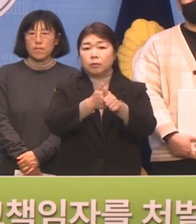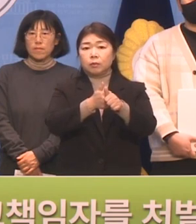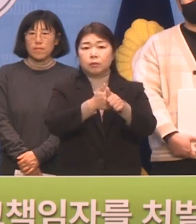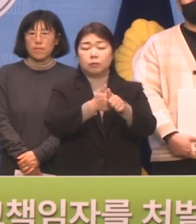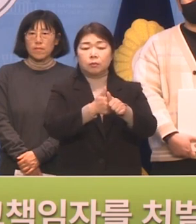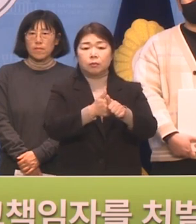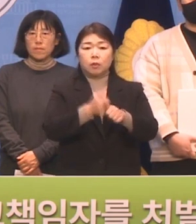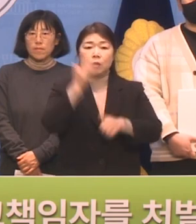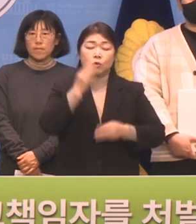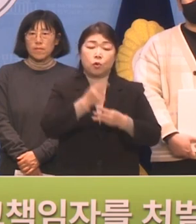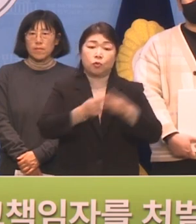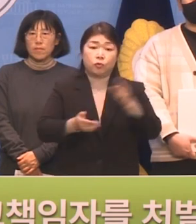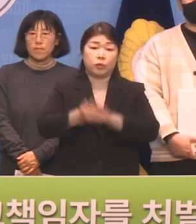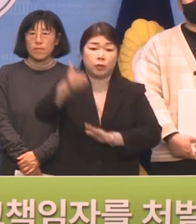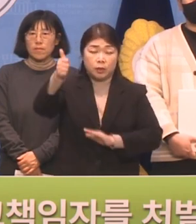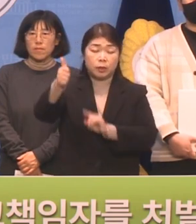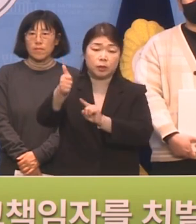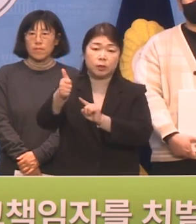청주시